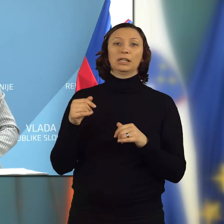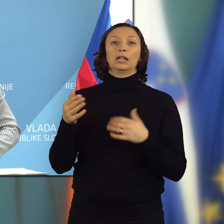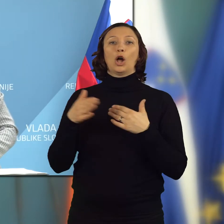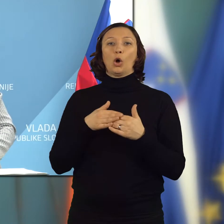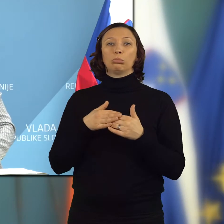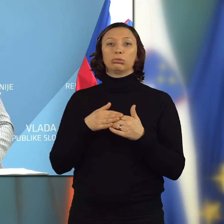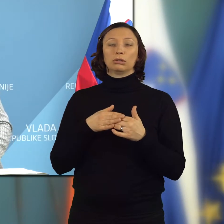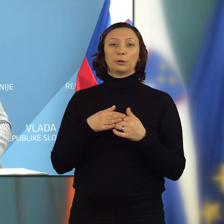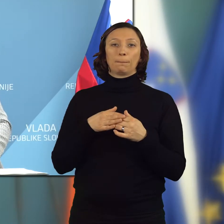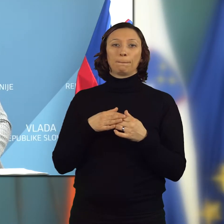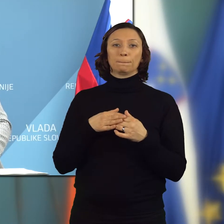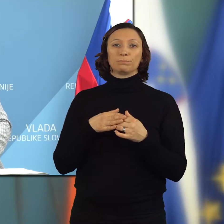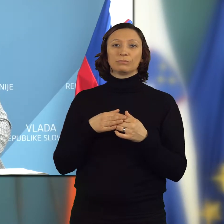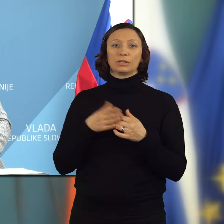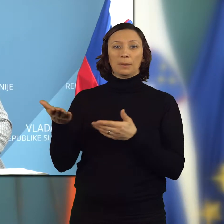Ob